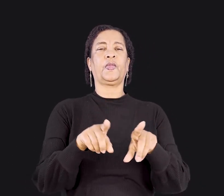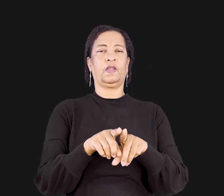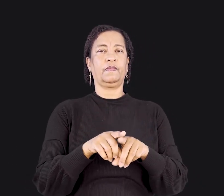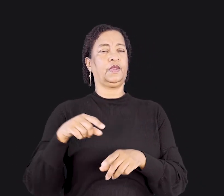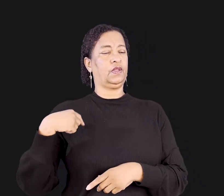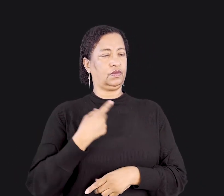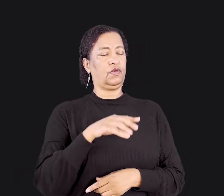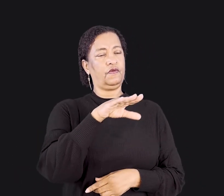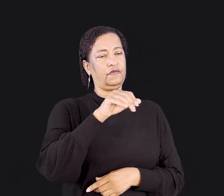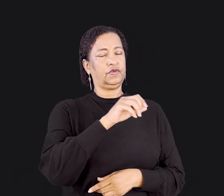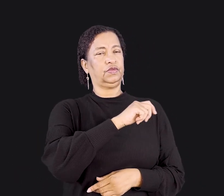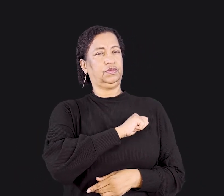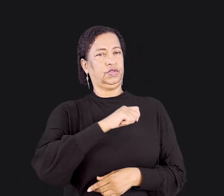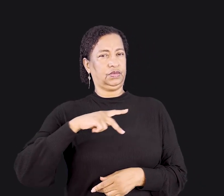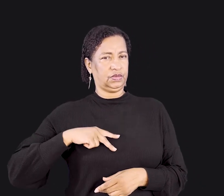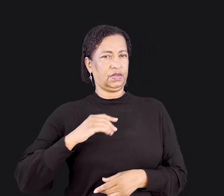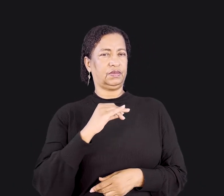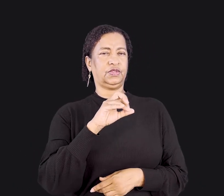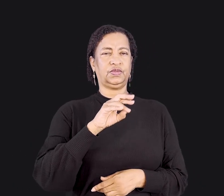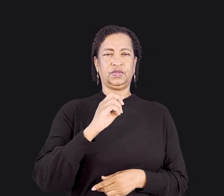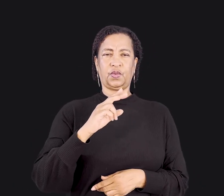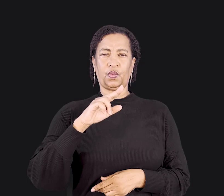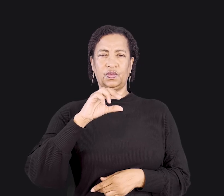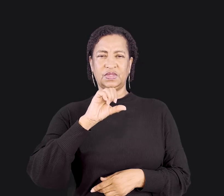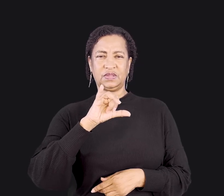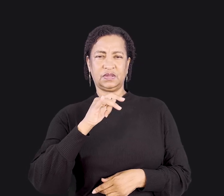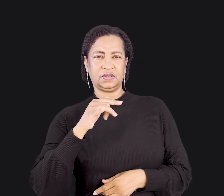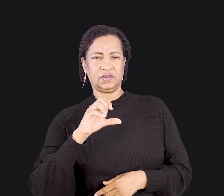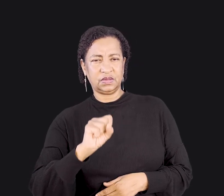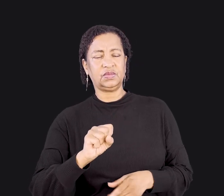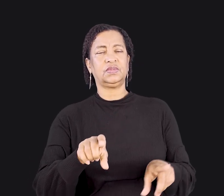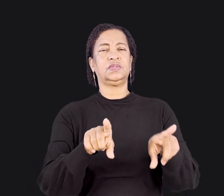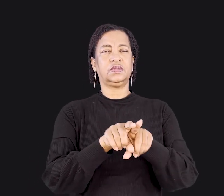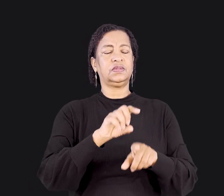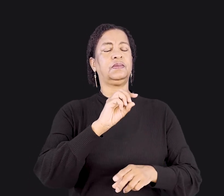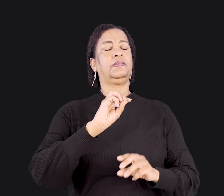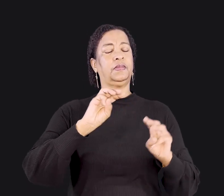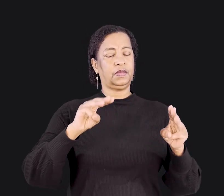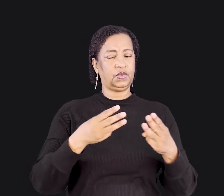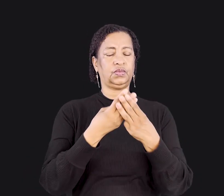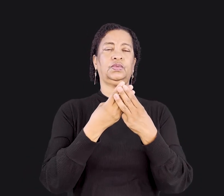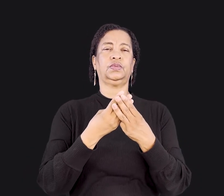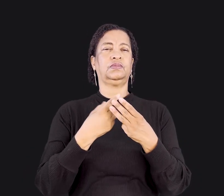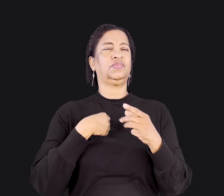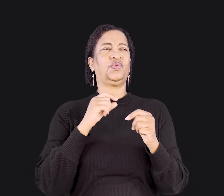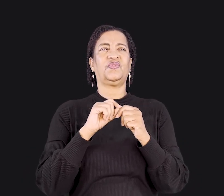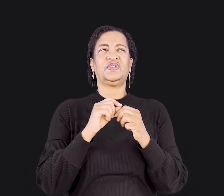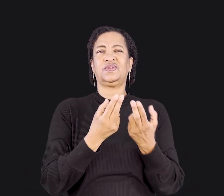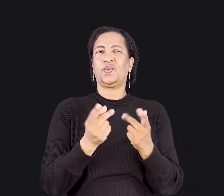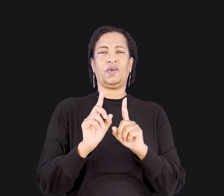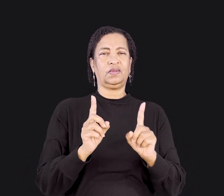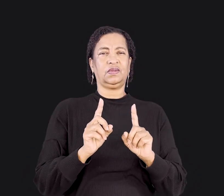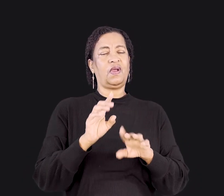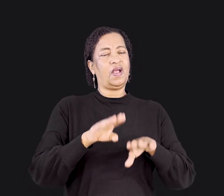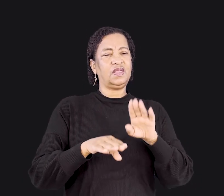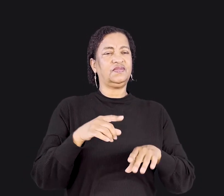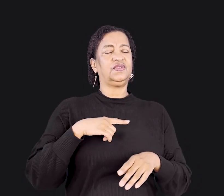para ser apóstolos para os circuncisos, para os judeus. Eu não teria feito assim. Tem horas que tenho vontade de falar assim para o